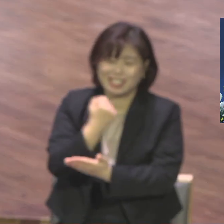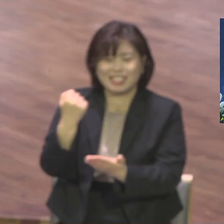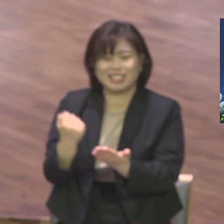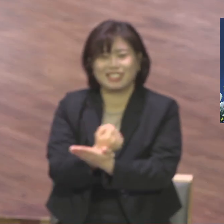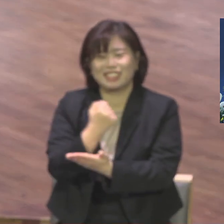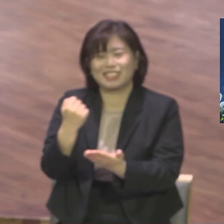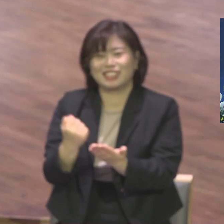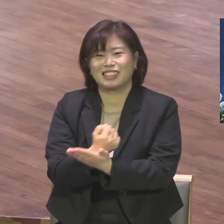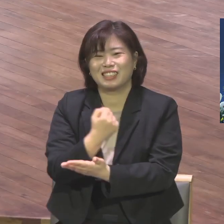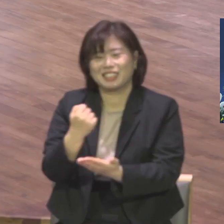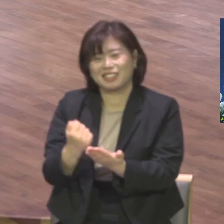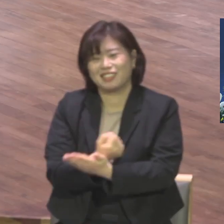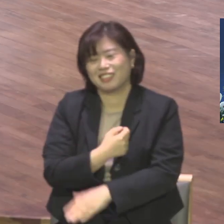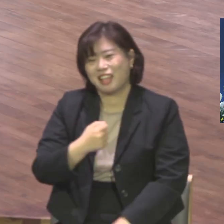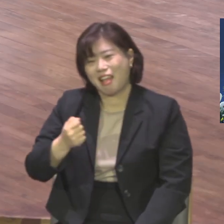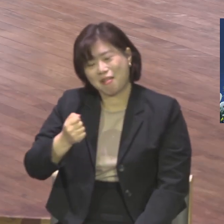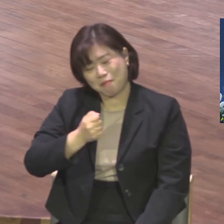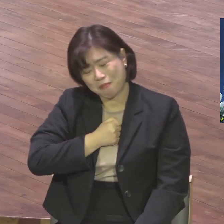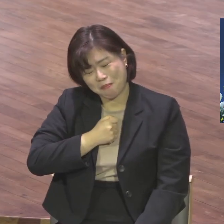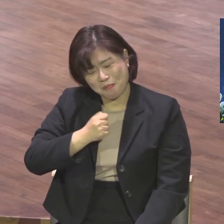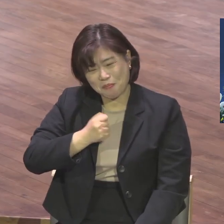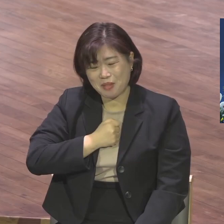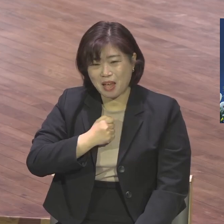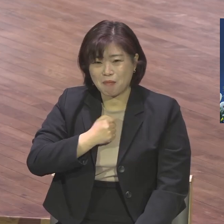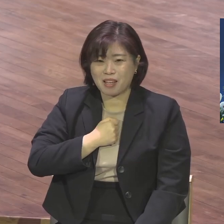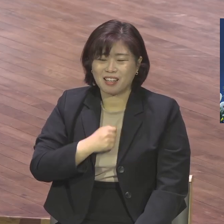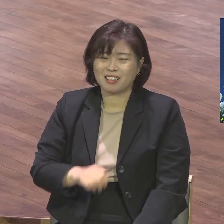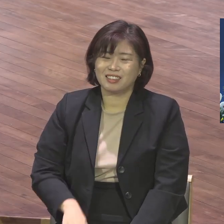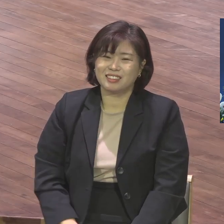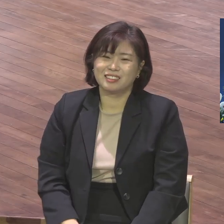다 답답 뭐 대화한다는 게